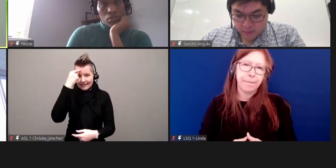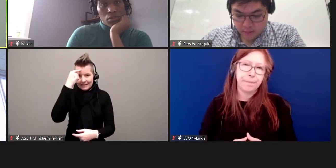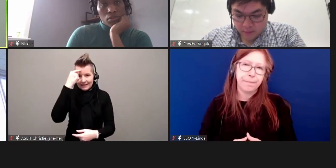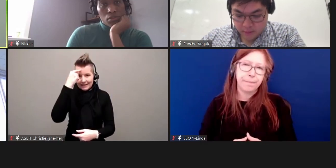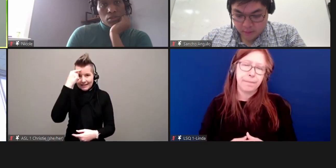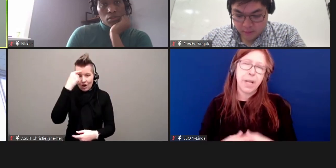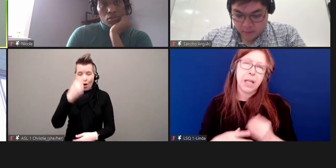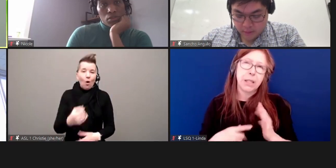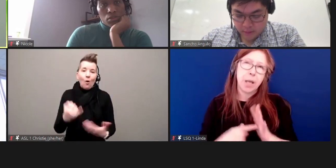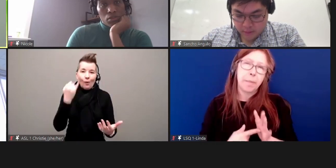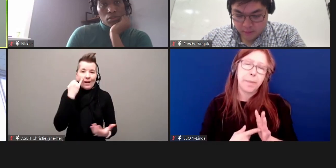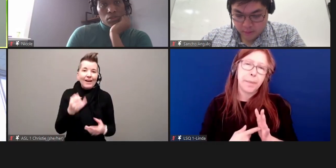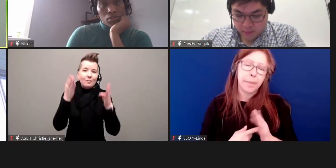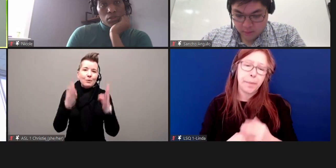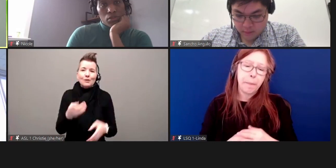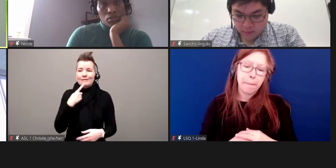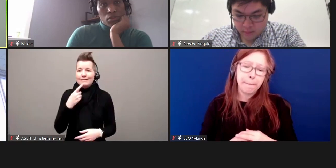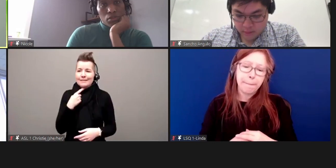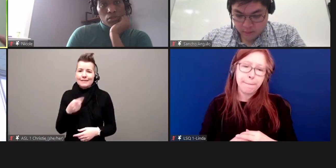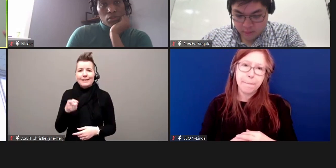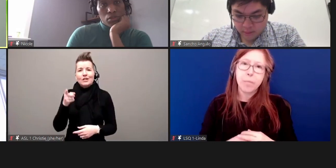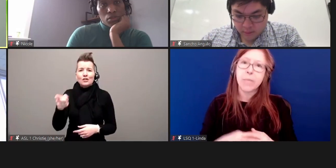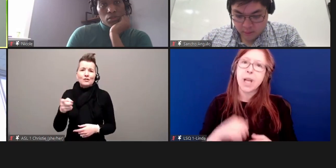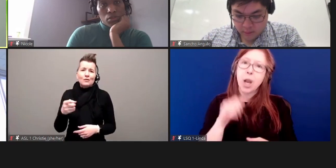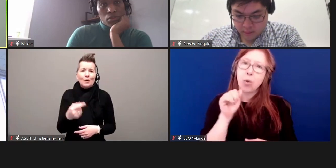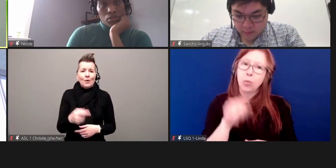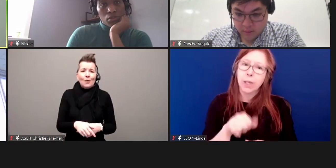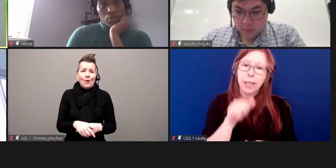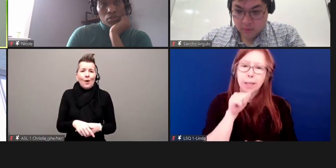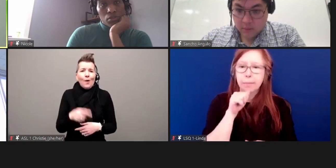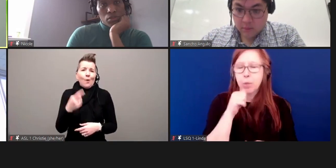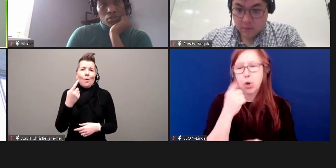Par exemple, oh oui, elle n'est pas tout à fait là.